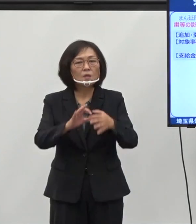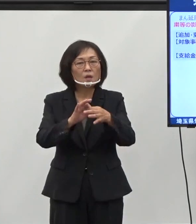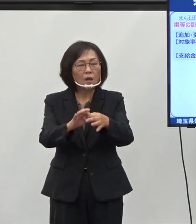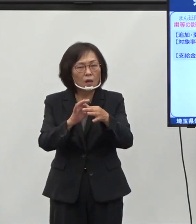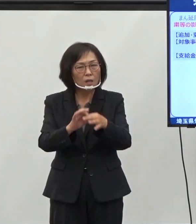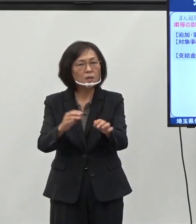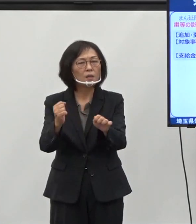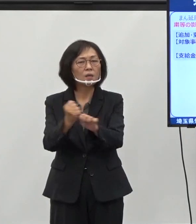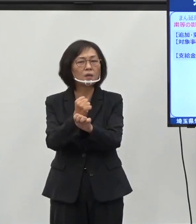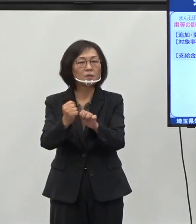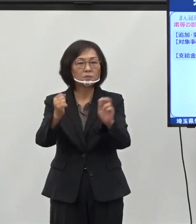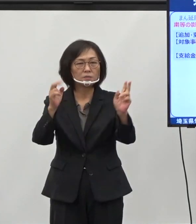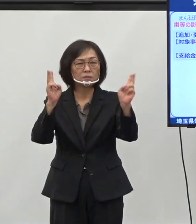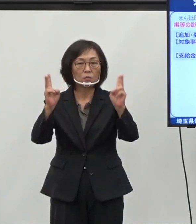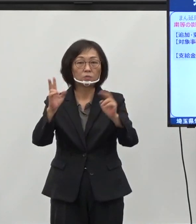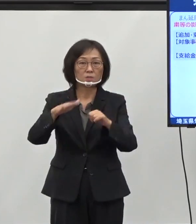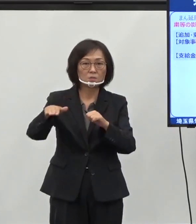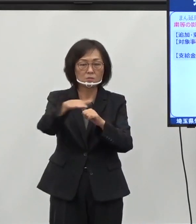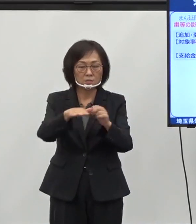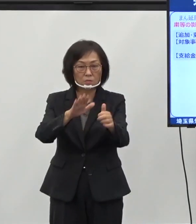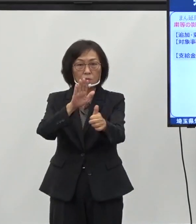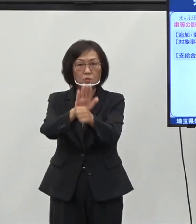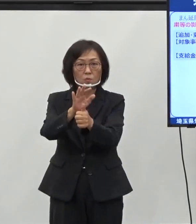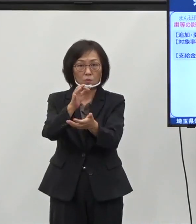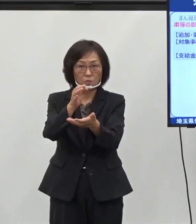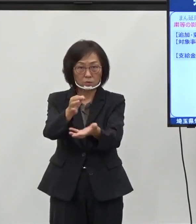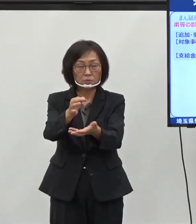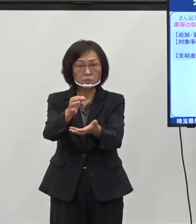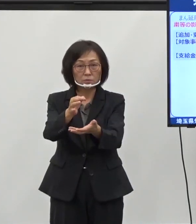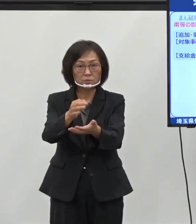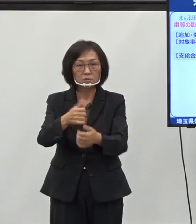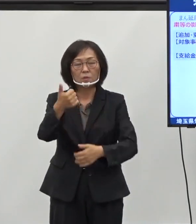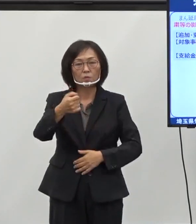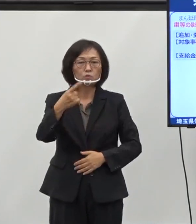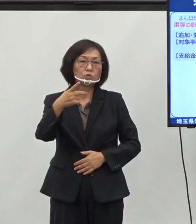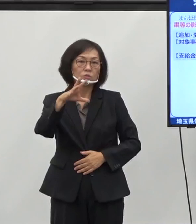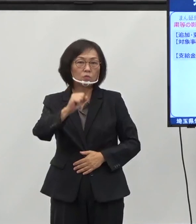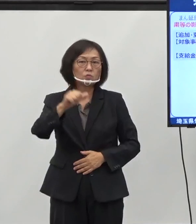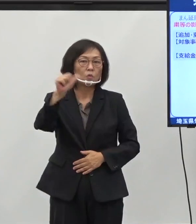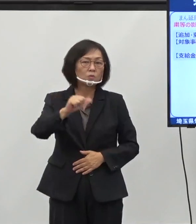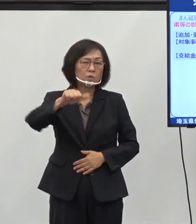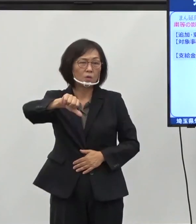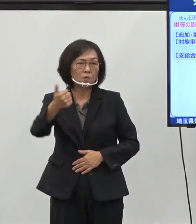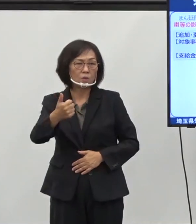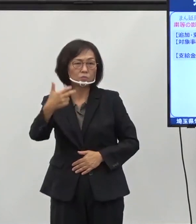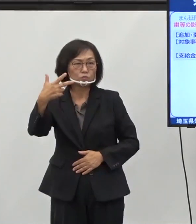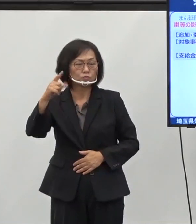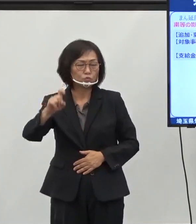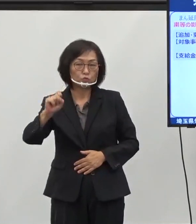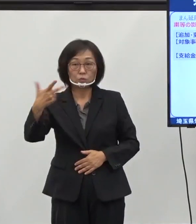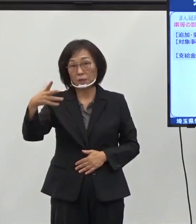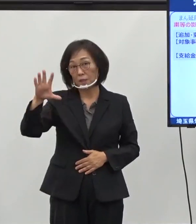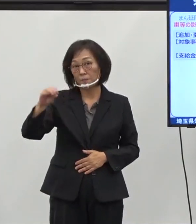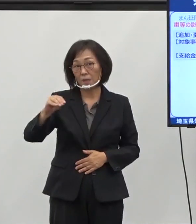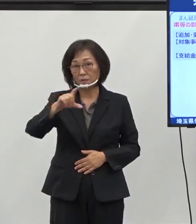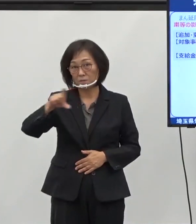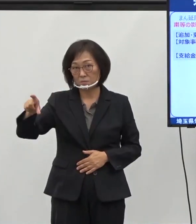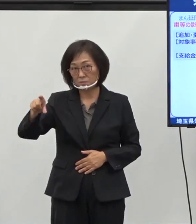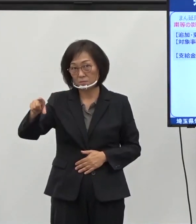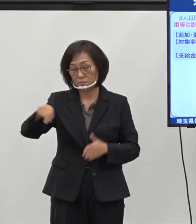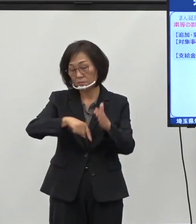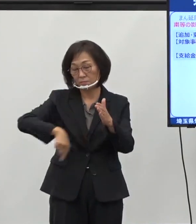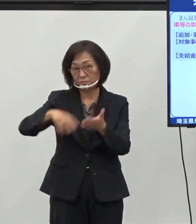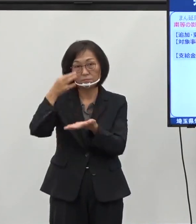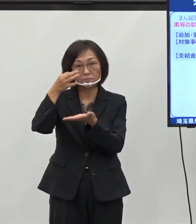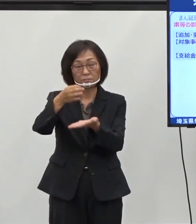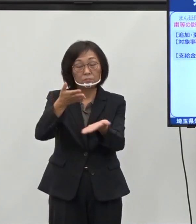者に対する協力資金、事業費51億5517万5千円についてご説明をいた